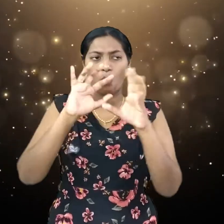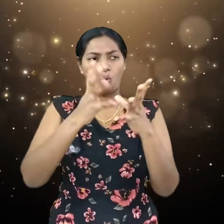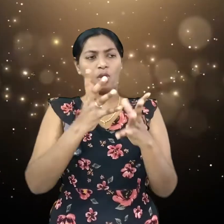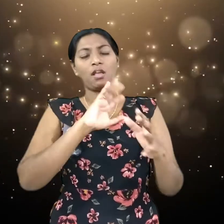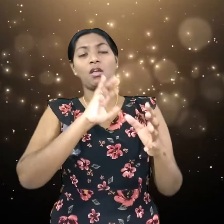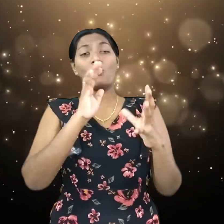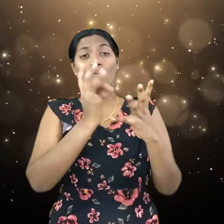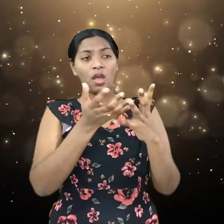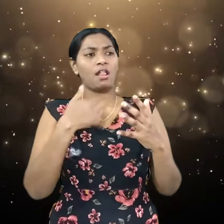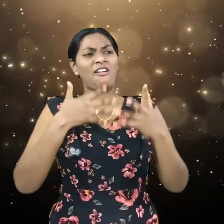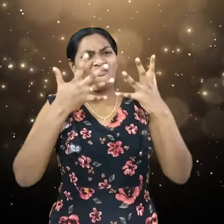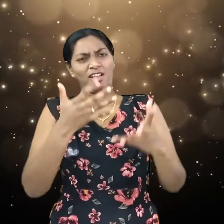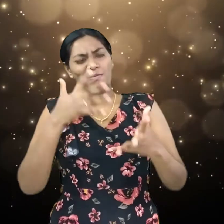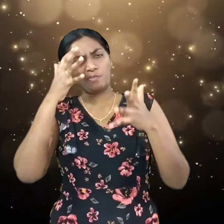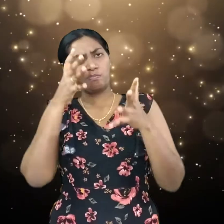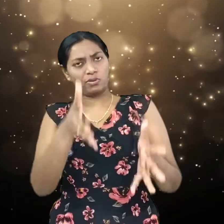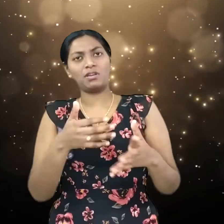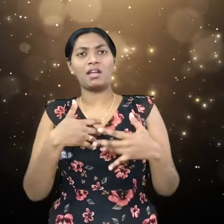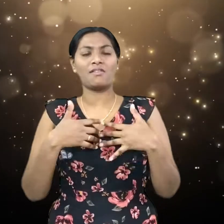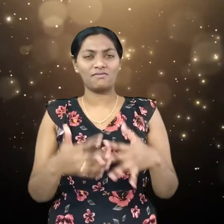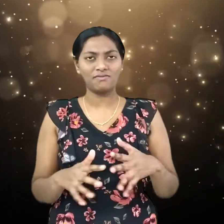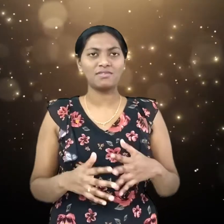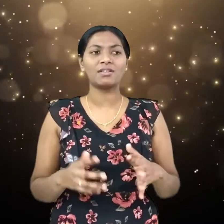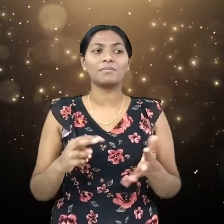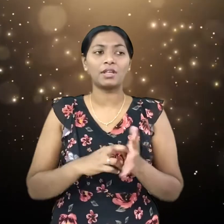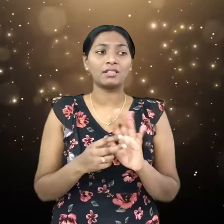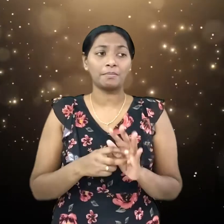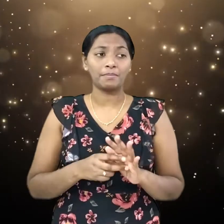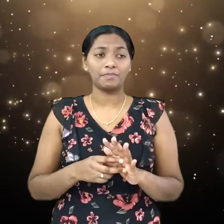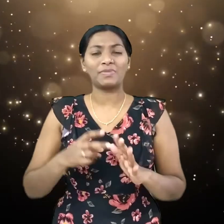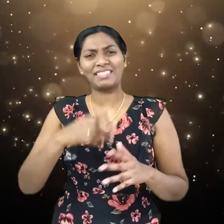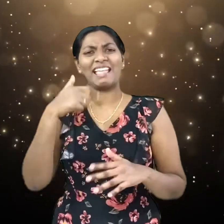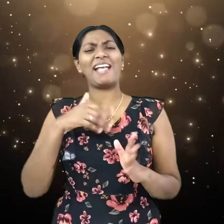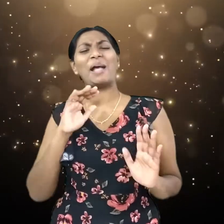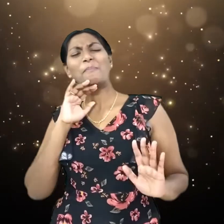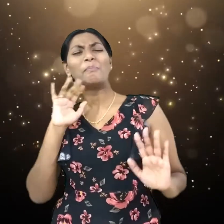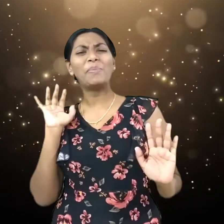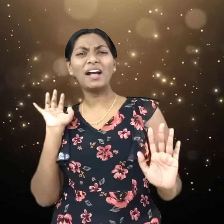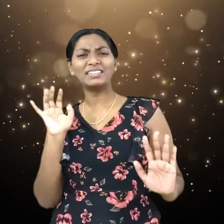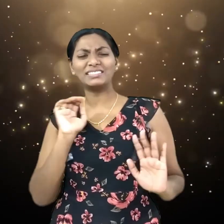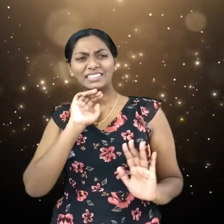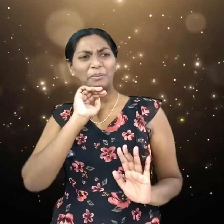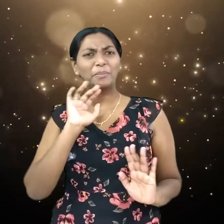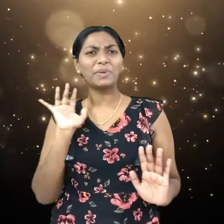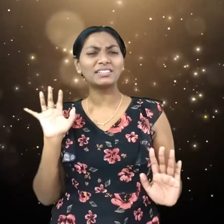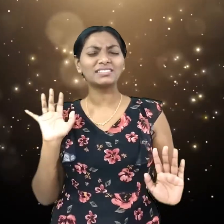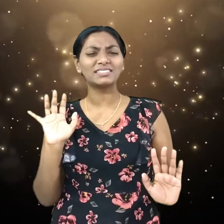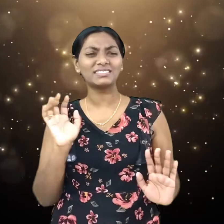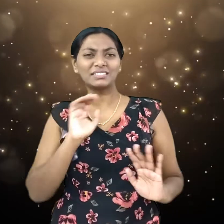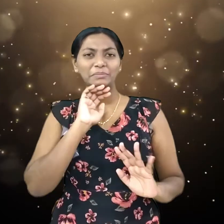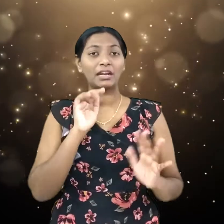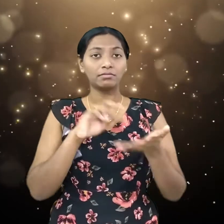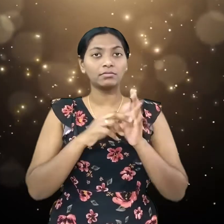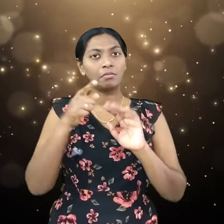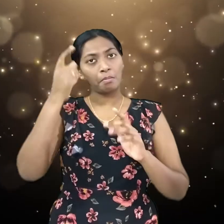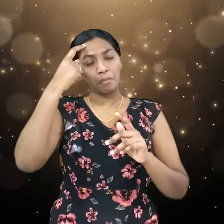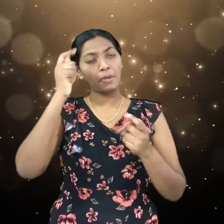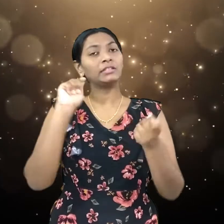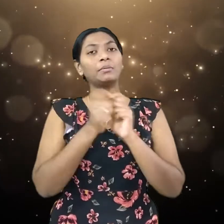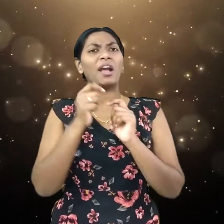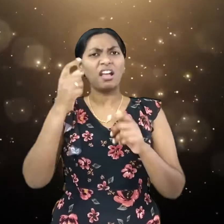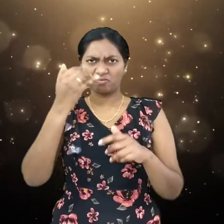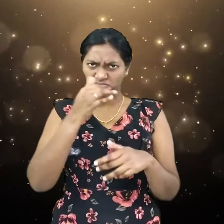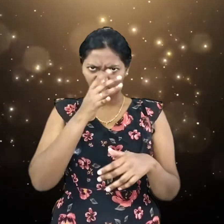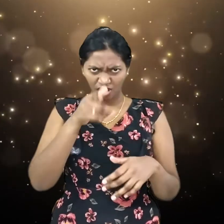अकेले भारी हैं। तो मत सोचिएगा कि हम भीड़ में है इसलिए भारी हैं, हम अकेले ही भारी हैं। प्रेज द लॉर्ड। इस मानसिकता को बना